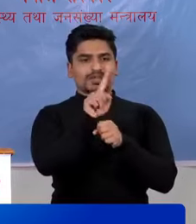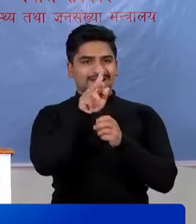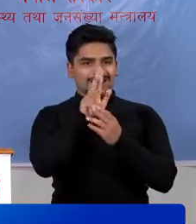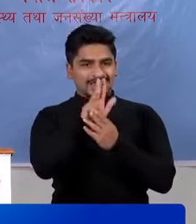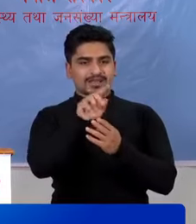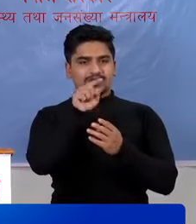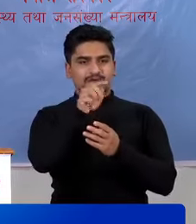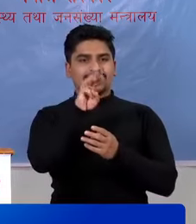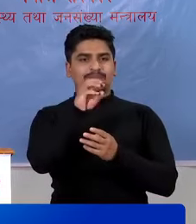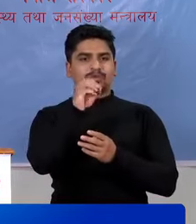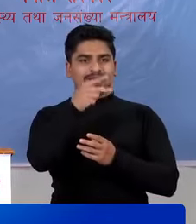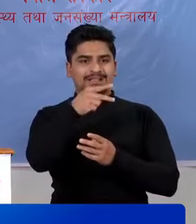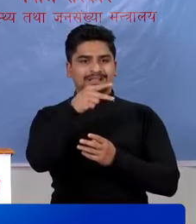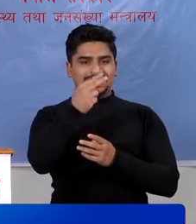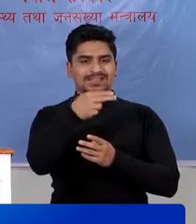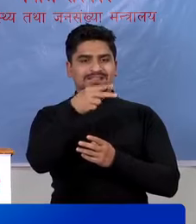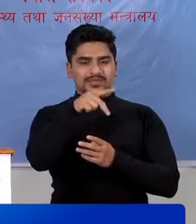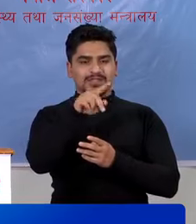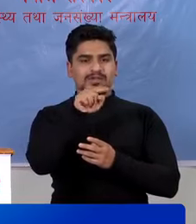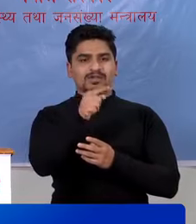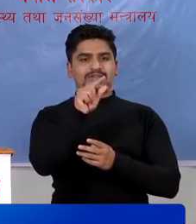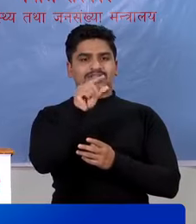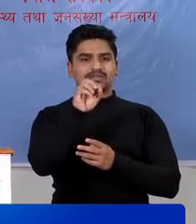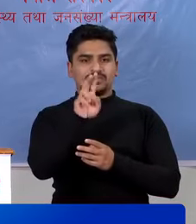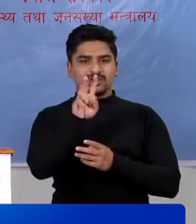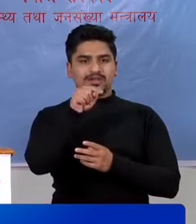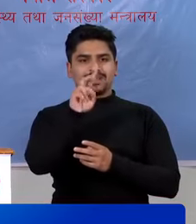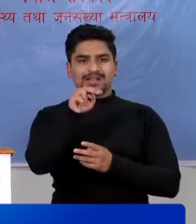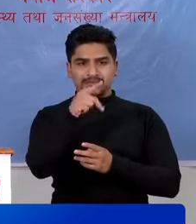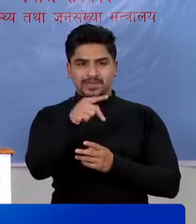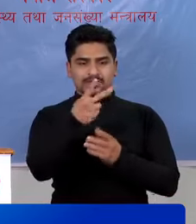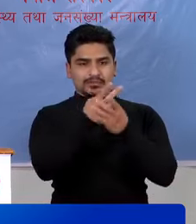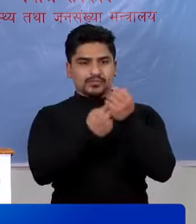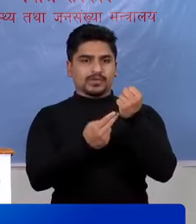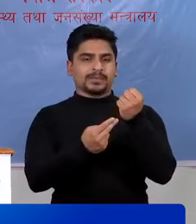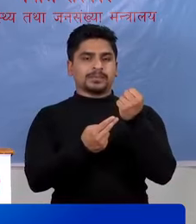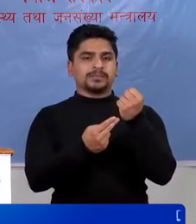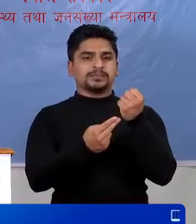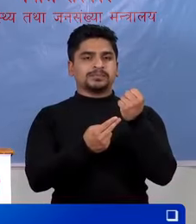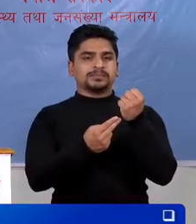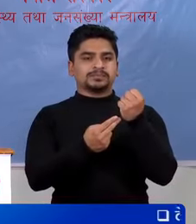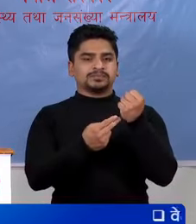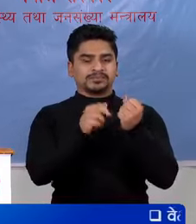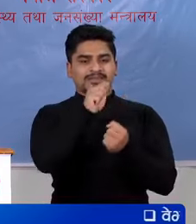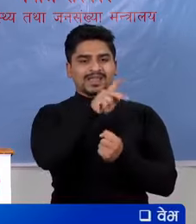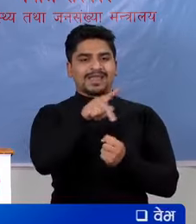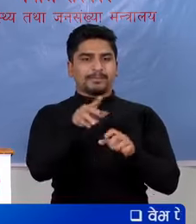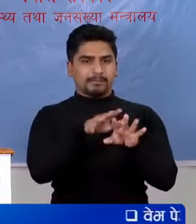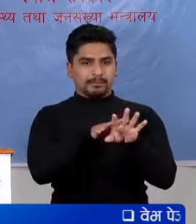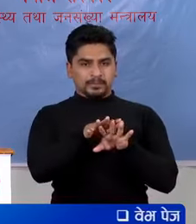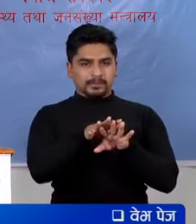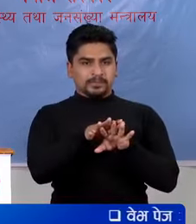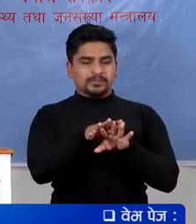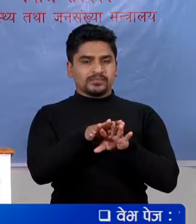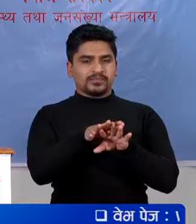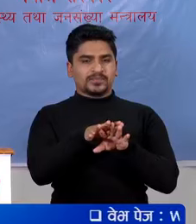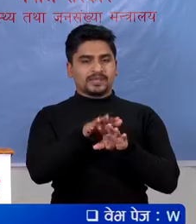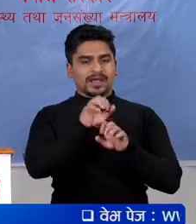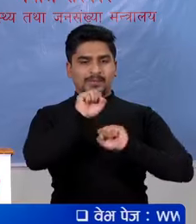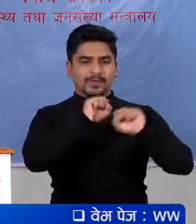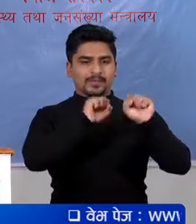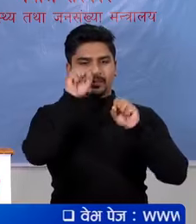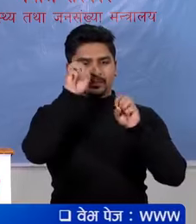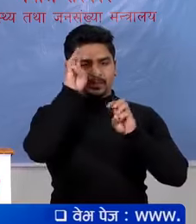.mosp.gov.np यो दुए ओटा आप हरू मा सो